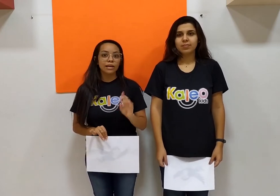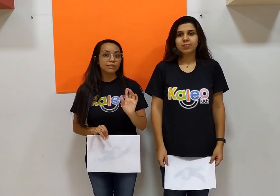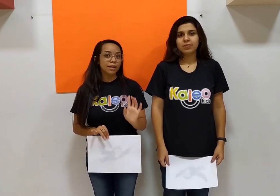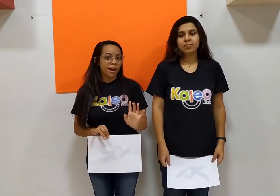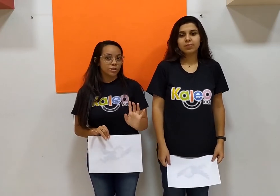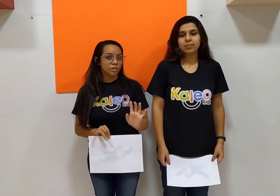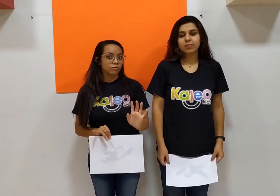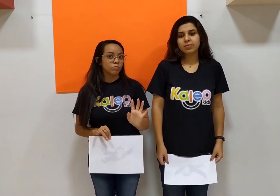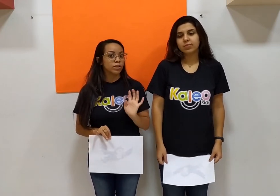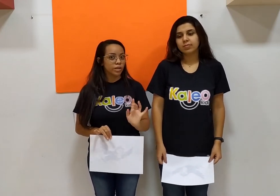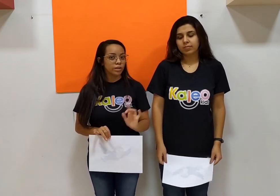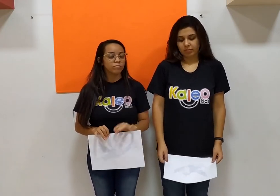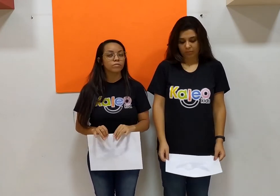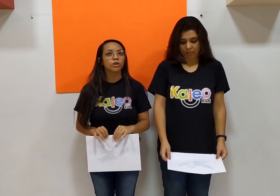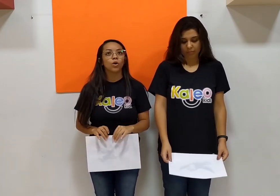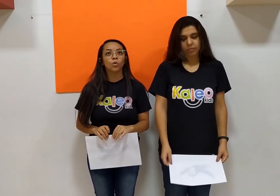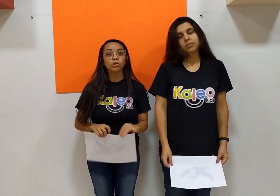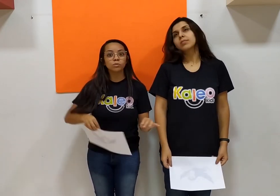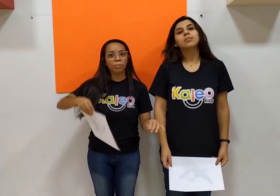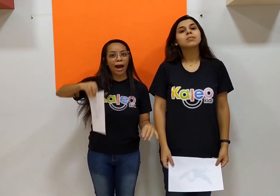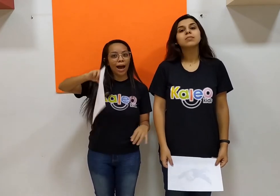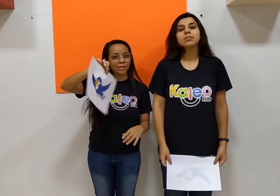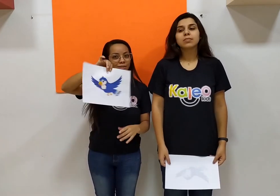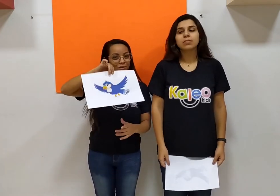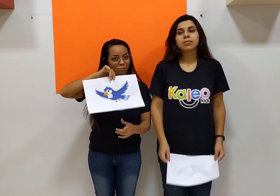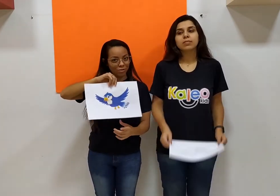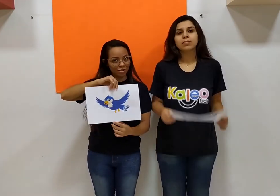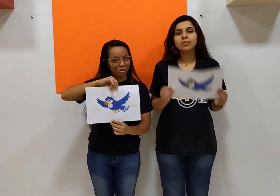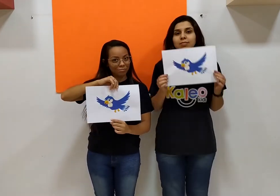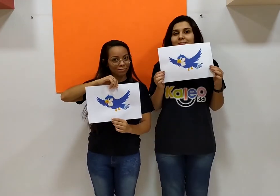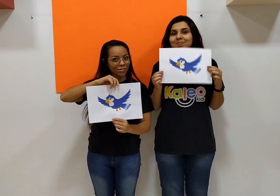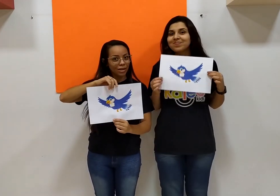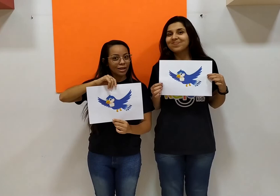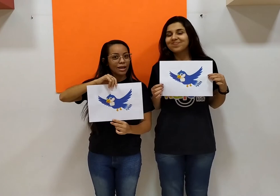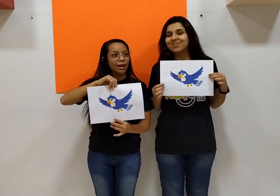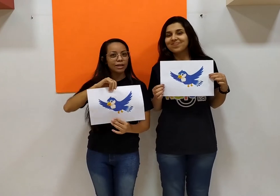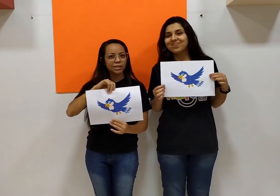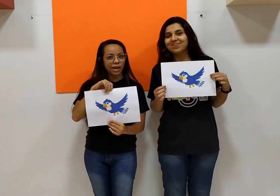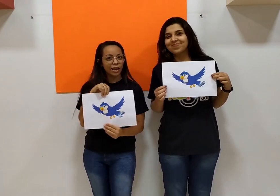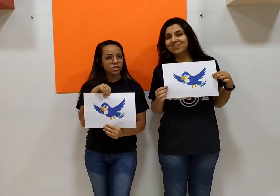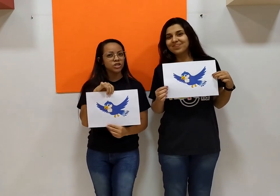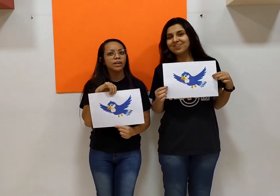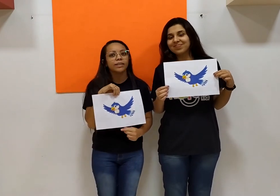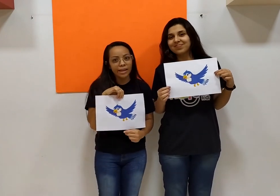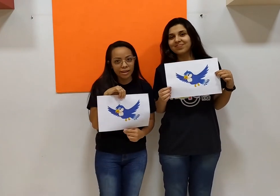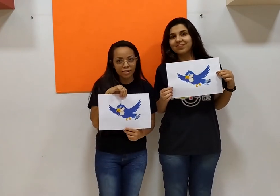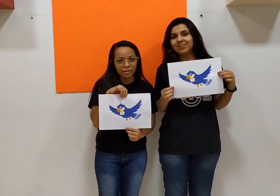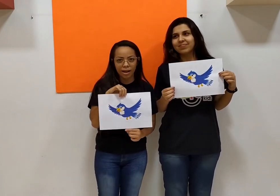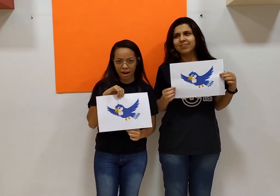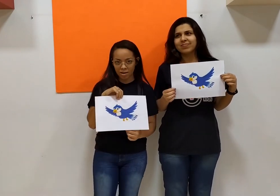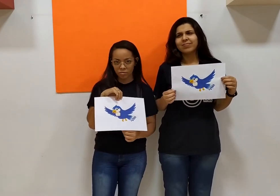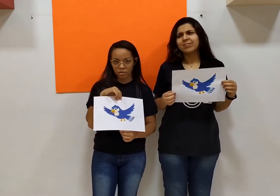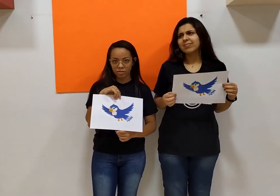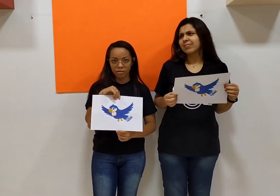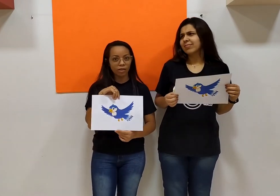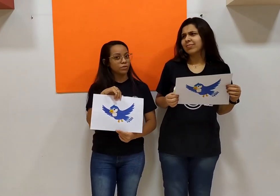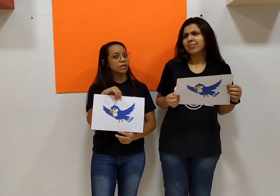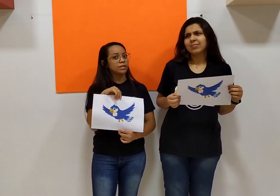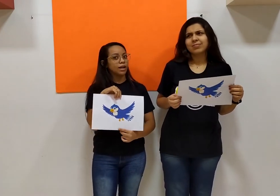Vocês acham que os pássaros, eles têm geladeira na árvore? O que vocês